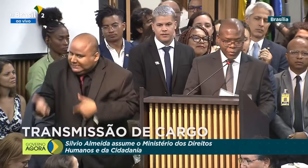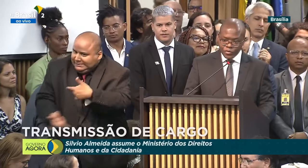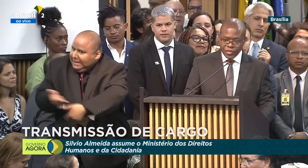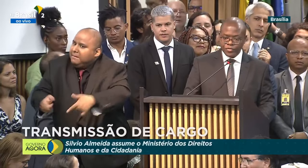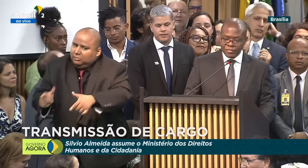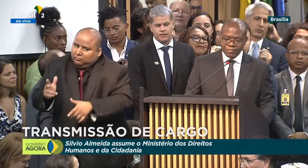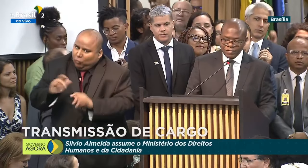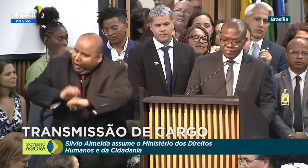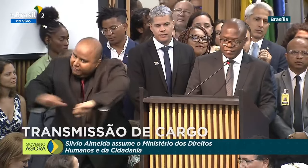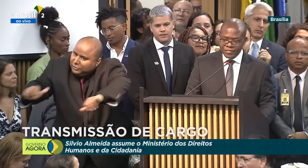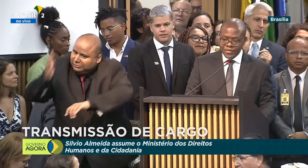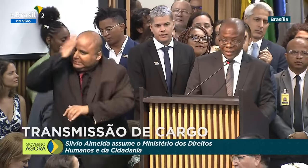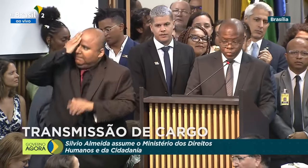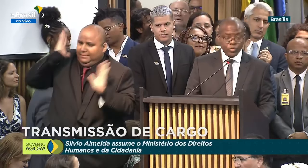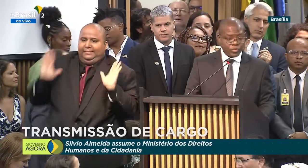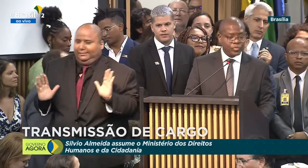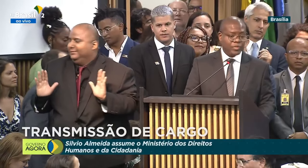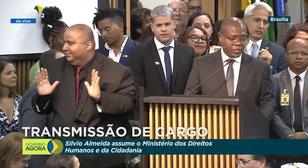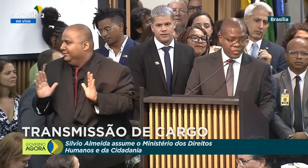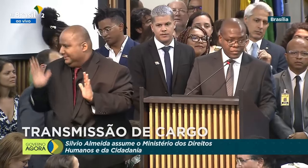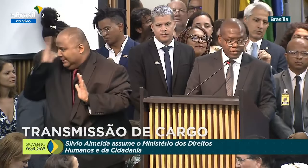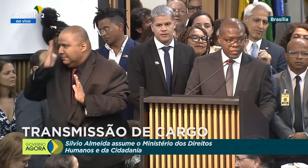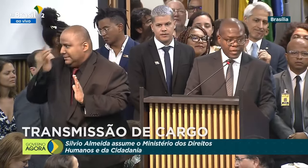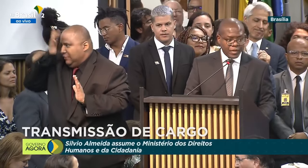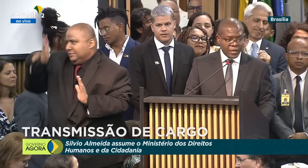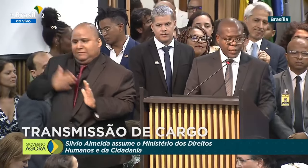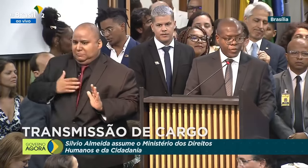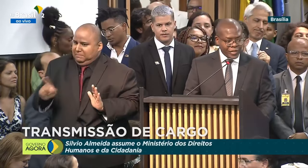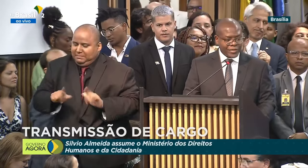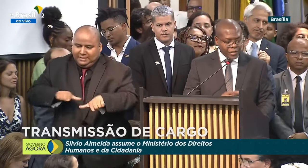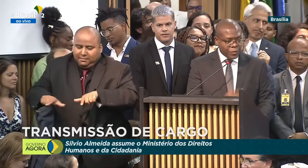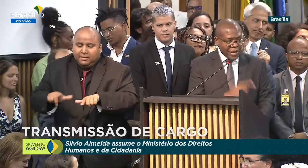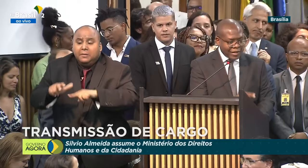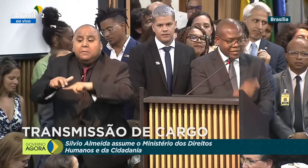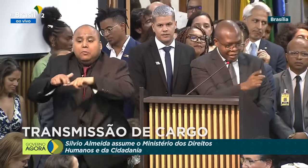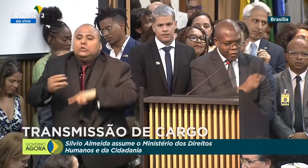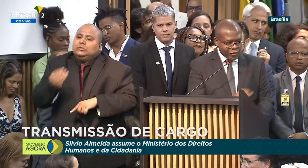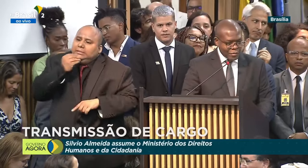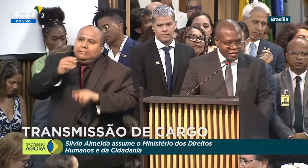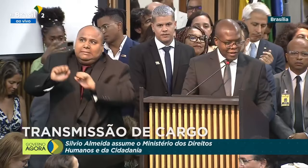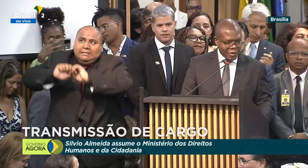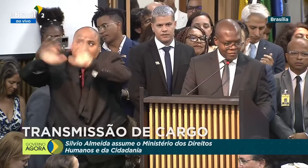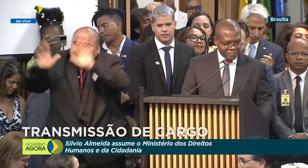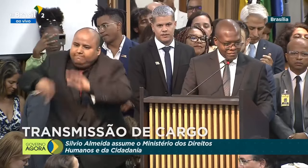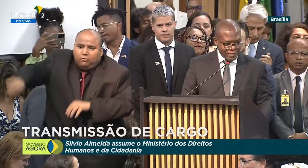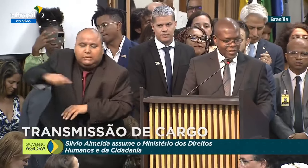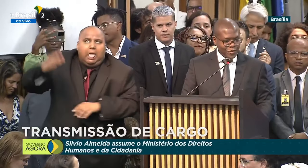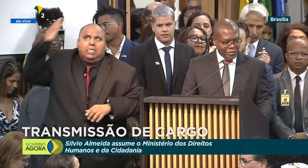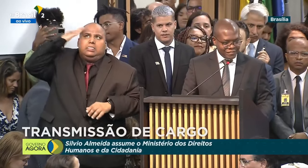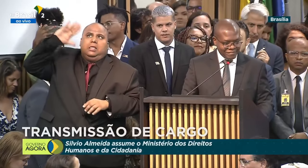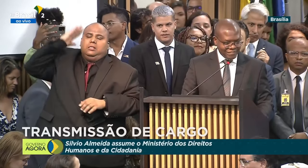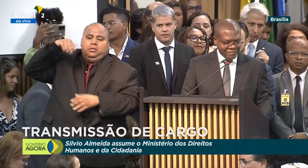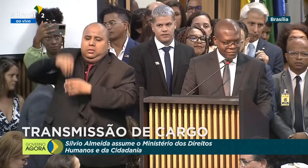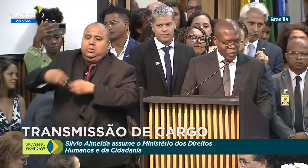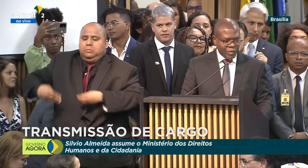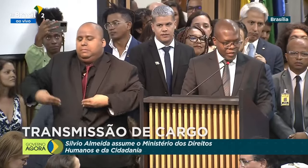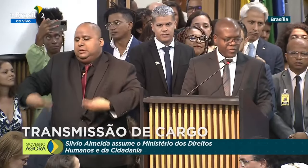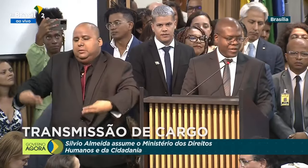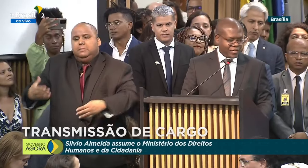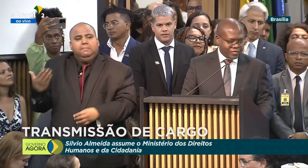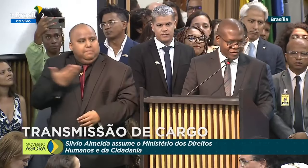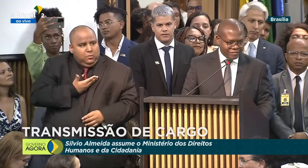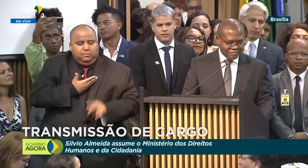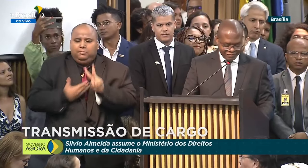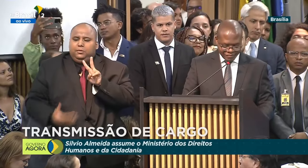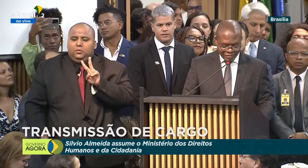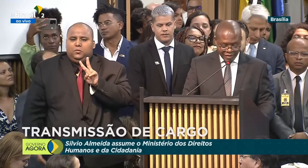saibam disso Tamos juntos nisso e por isso a transparência será o fundamental Ministro Meu